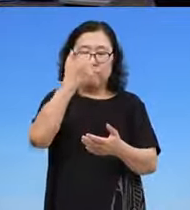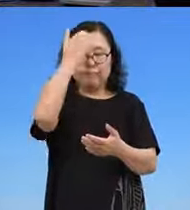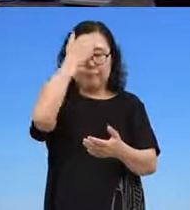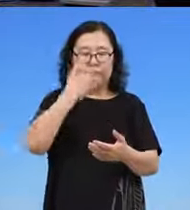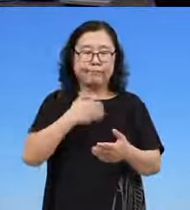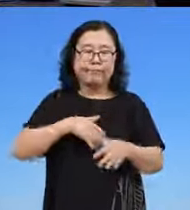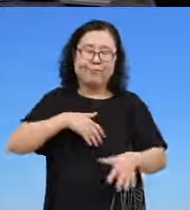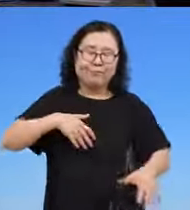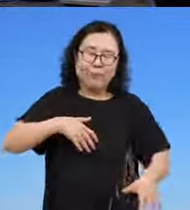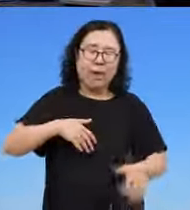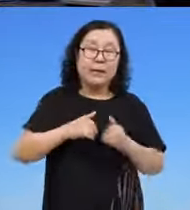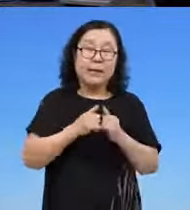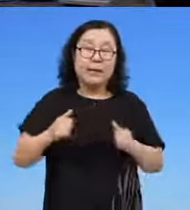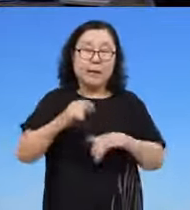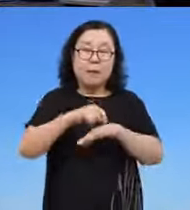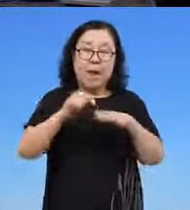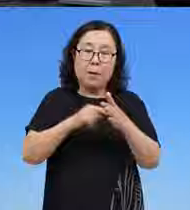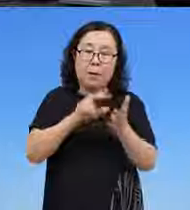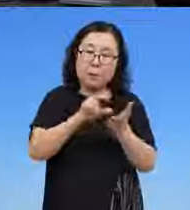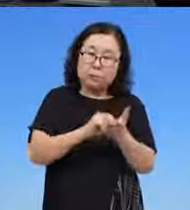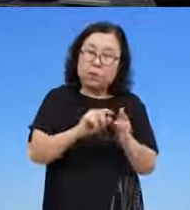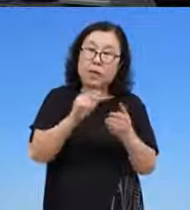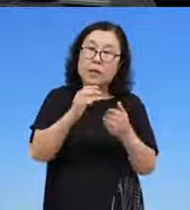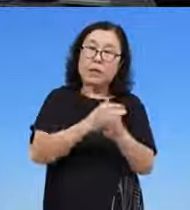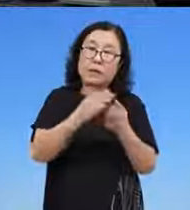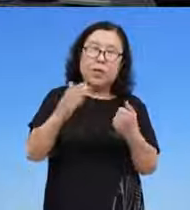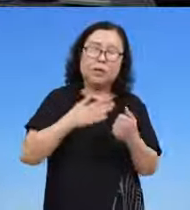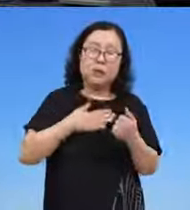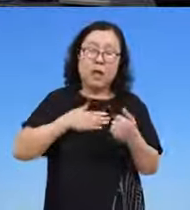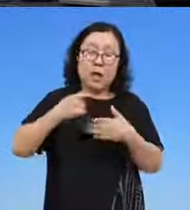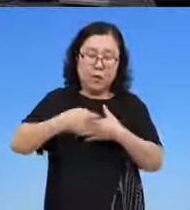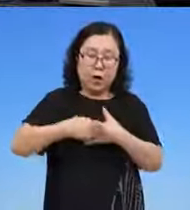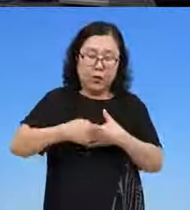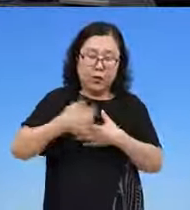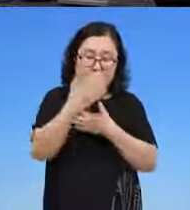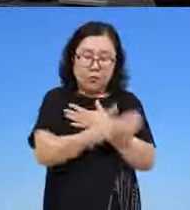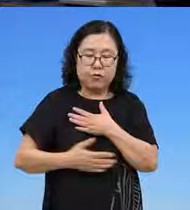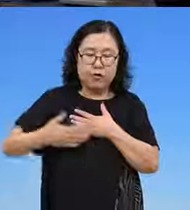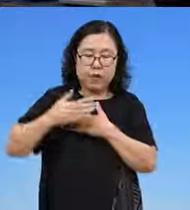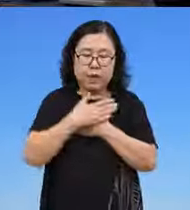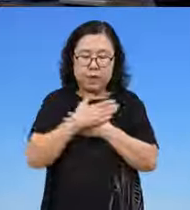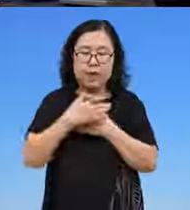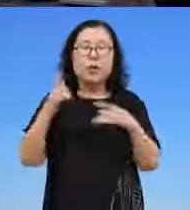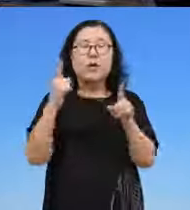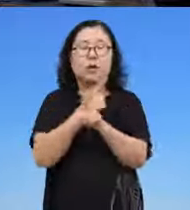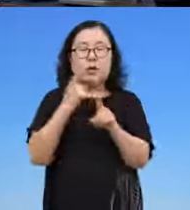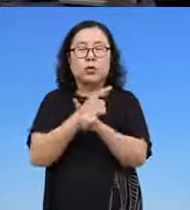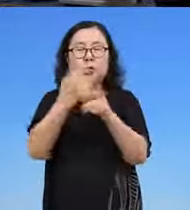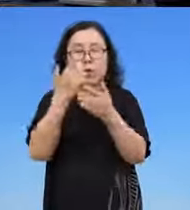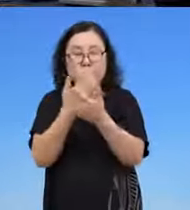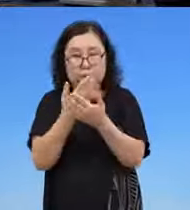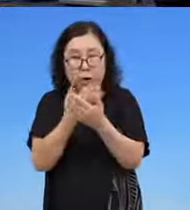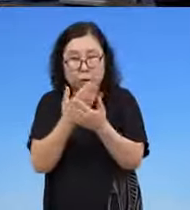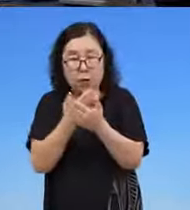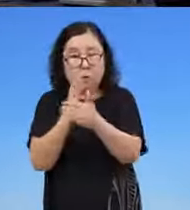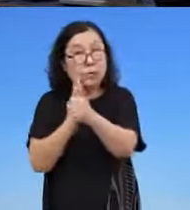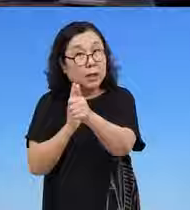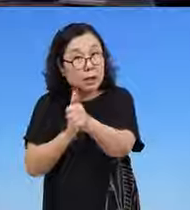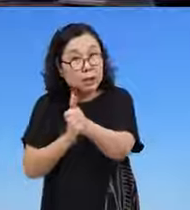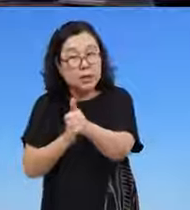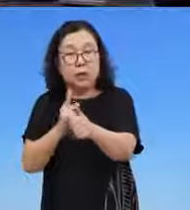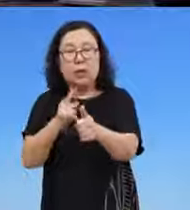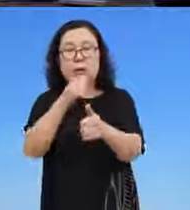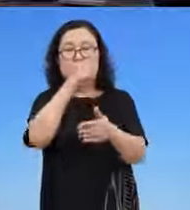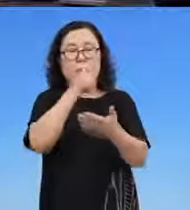심리치료 받으러 온 게 아닙니다. 몸을 못 가누는 그 입장의 육체를 고쳐달라고. 근데 네 죄 사함을